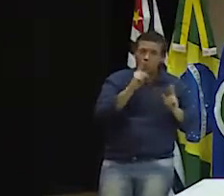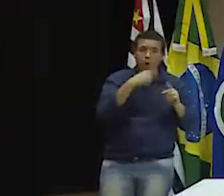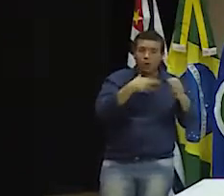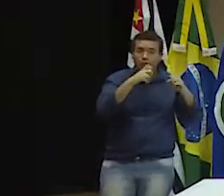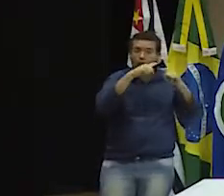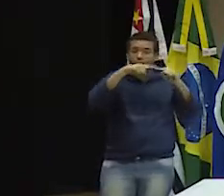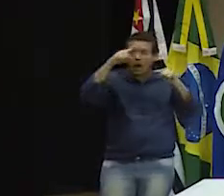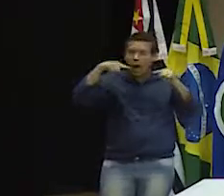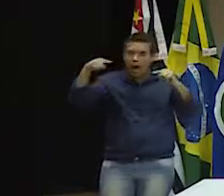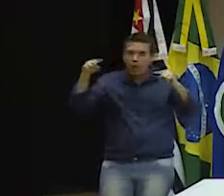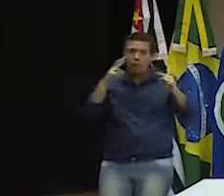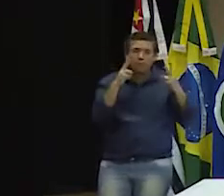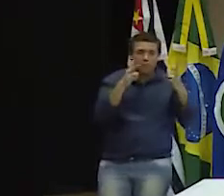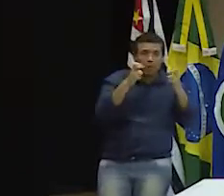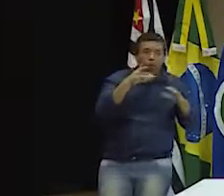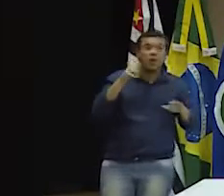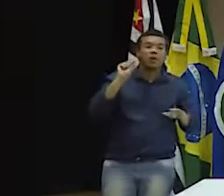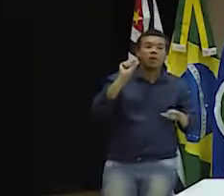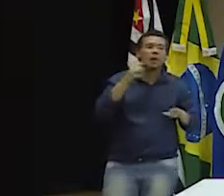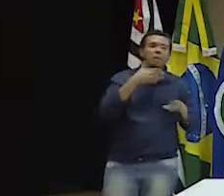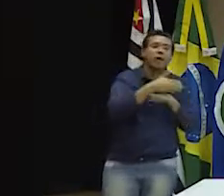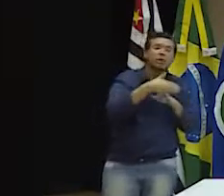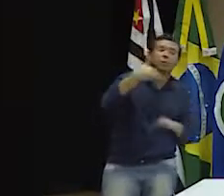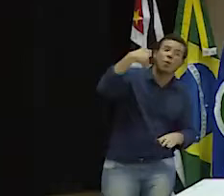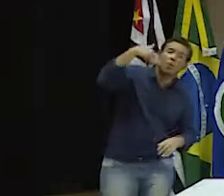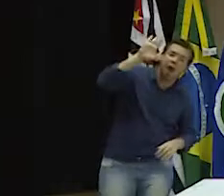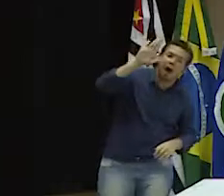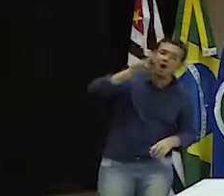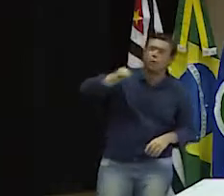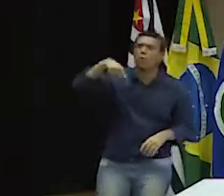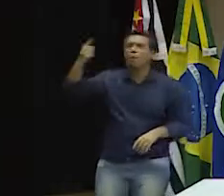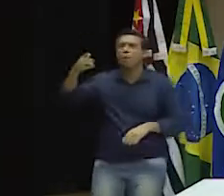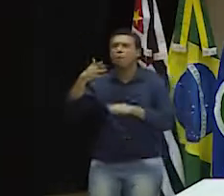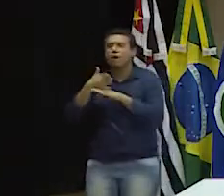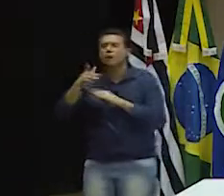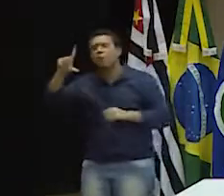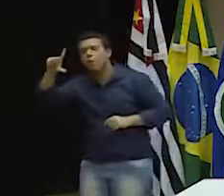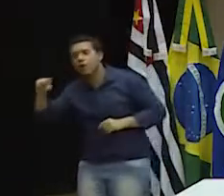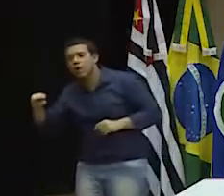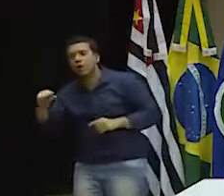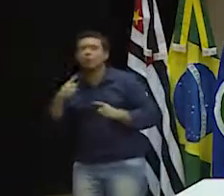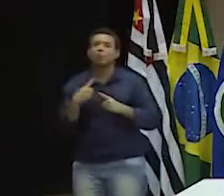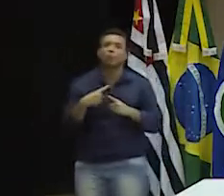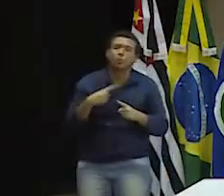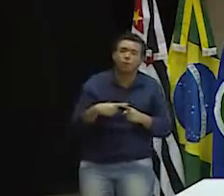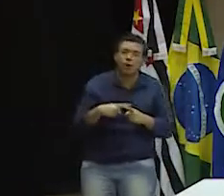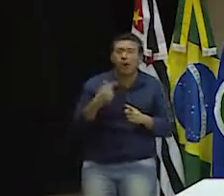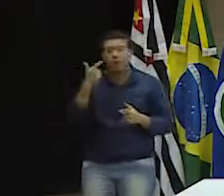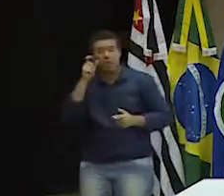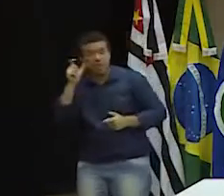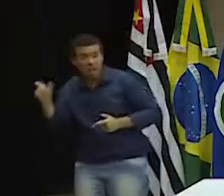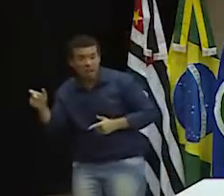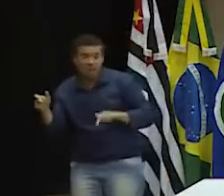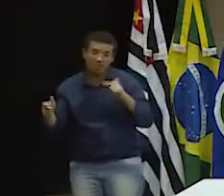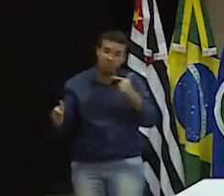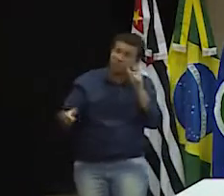nas respostas? E fiz um gráfico para perceber quem havia participado mais e quem havia participado menos e por quê, se